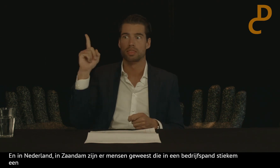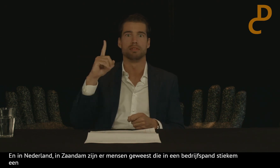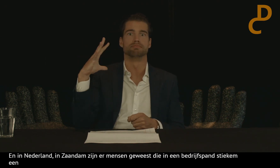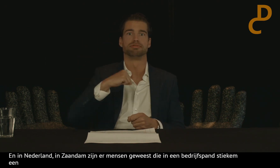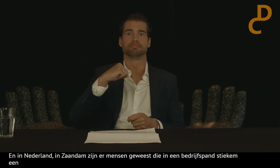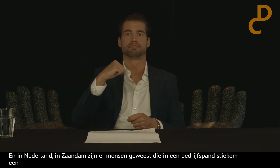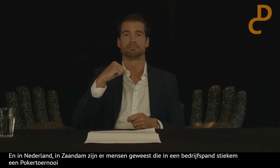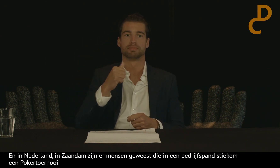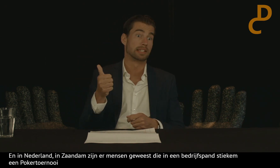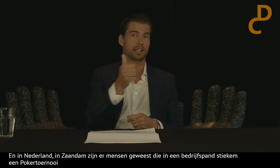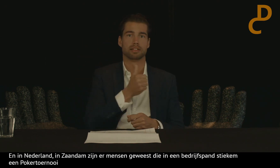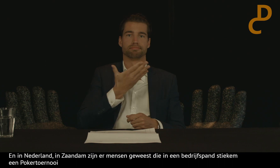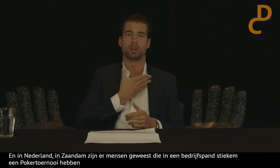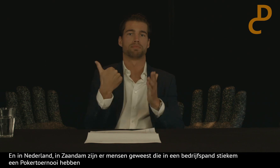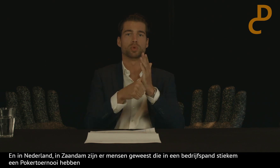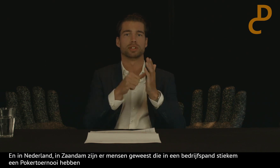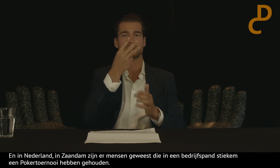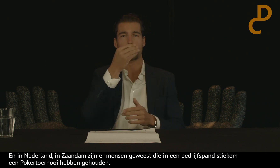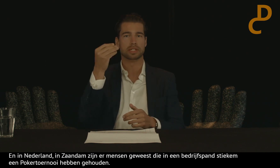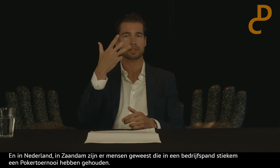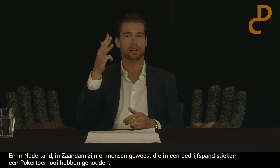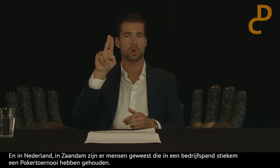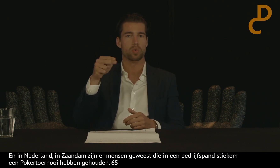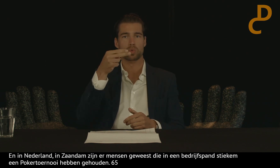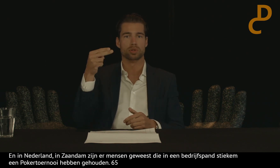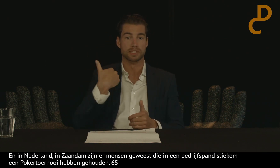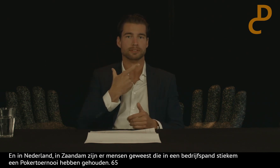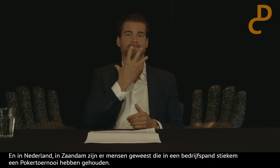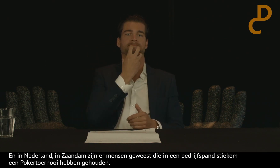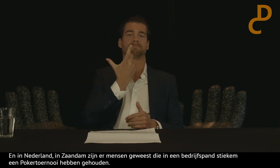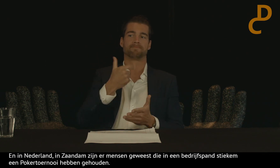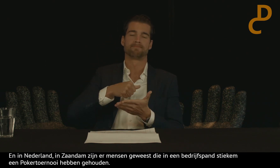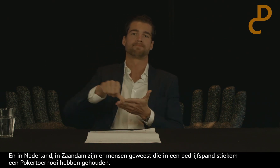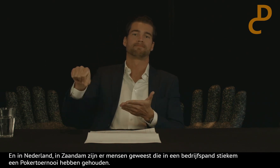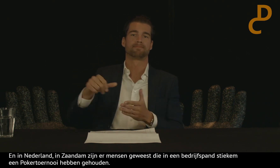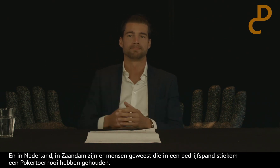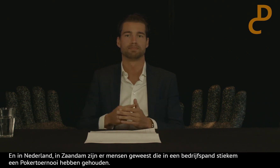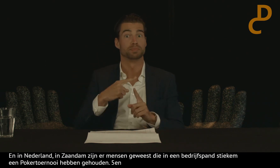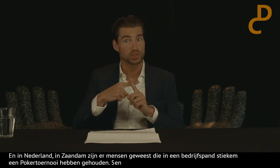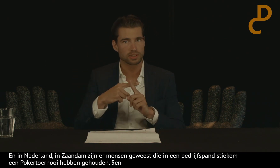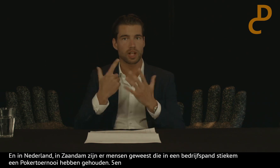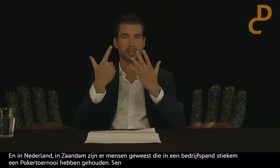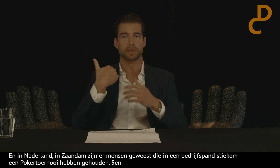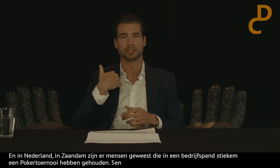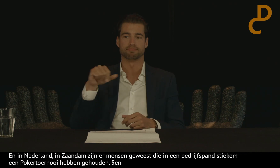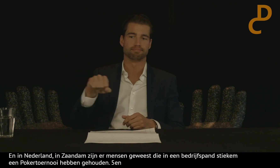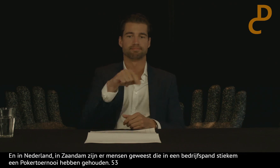daar. De politie heeft ze betrapt en iedereen kreeg een boete van €390. Mensen baalden daarvan en moesten dat